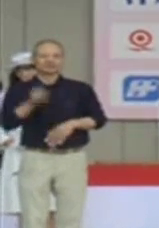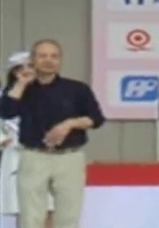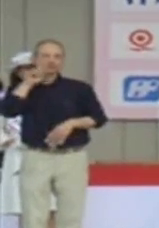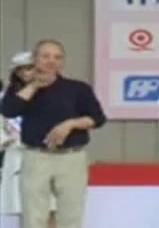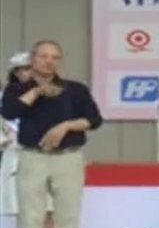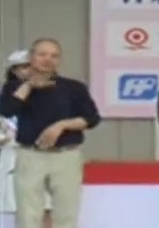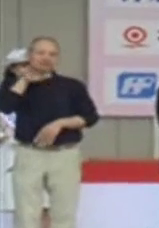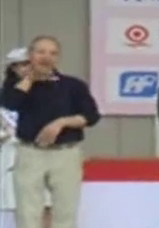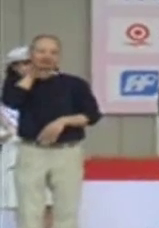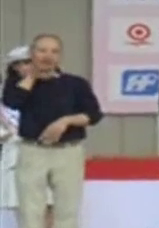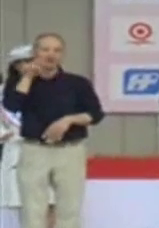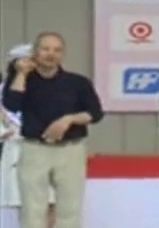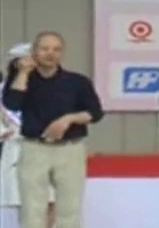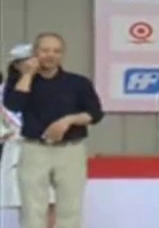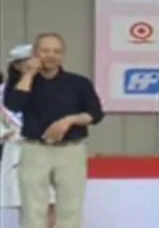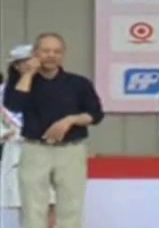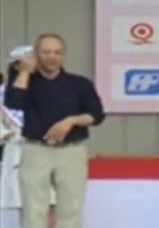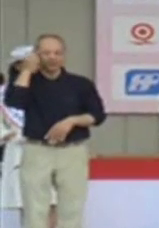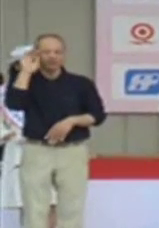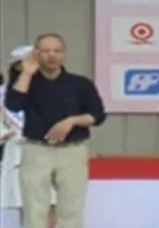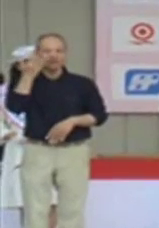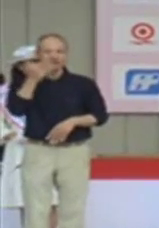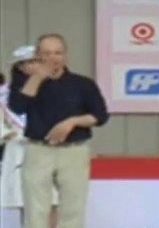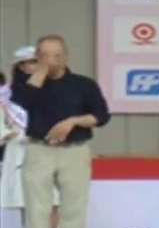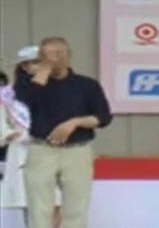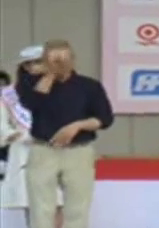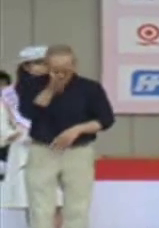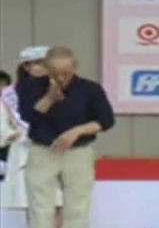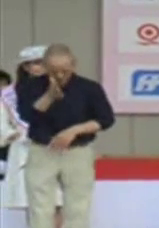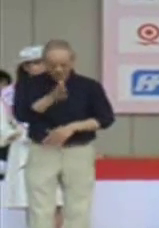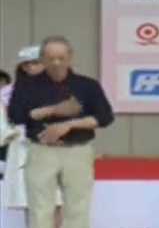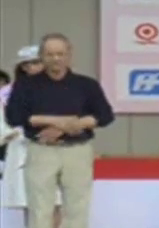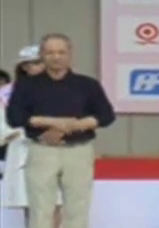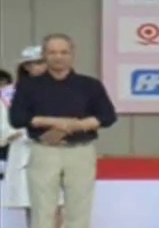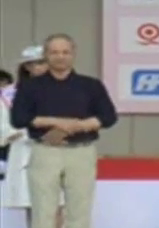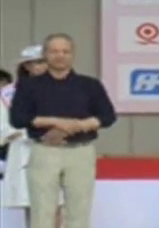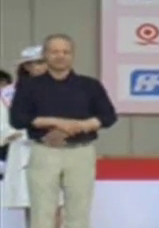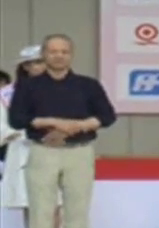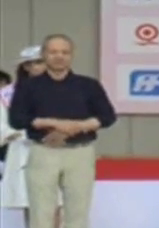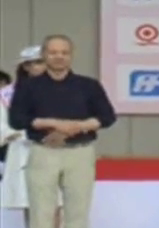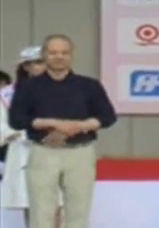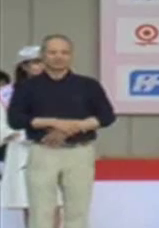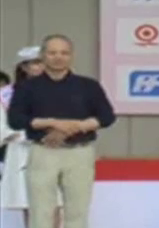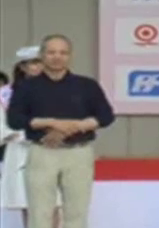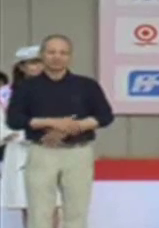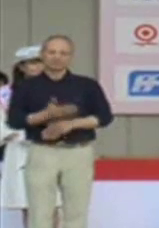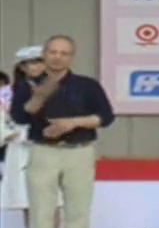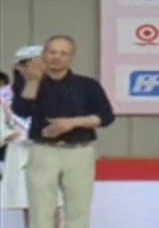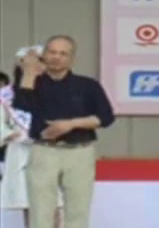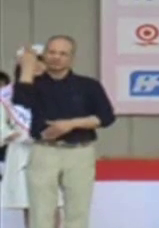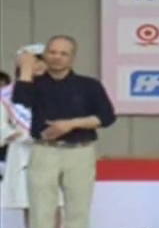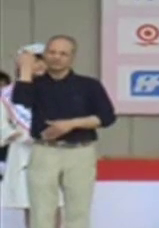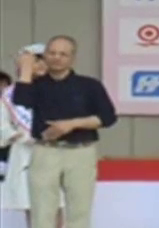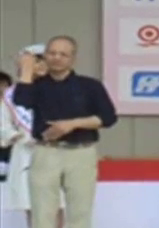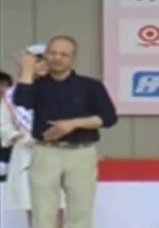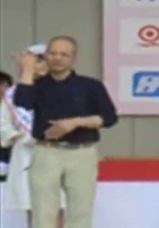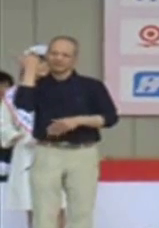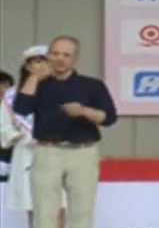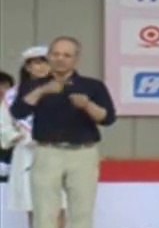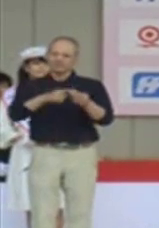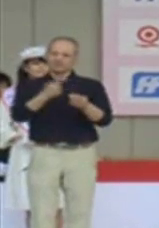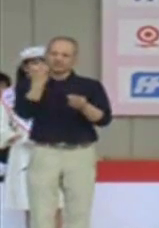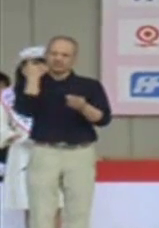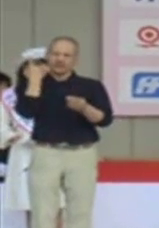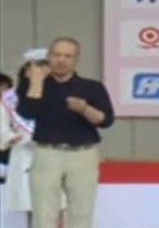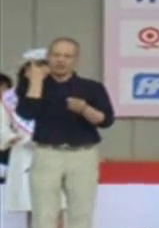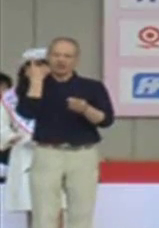あると思いますが、どうぞ、その辺はご容赦ください。ちょうど1年ぐらい、ちょうど、今回の作品を